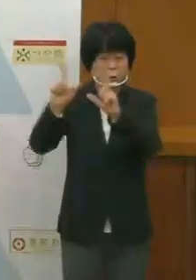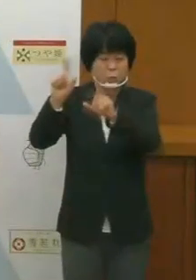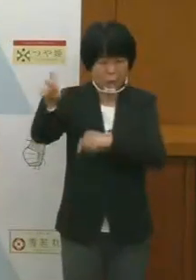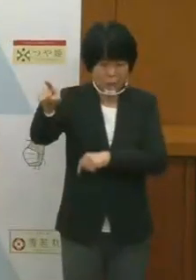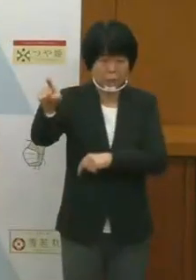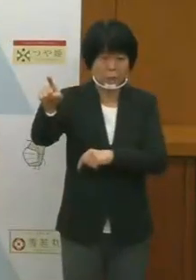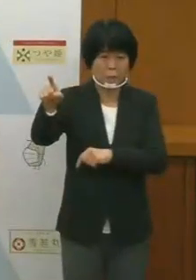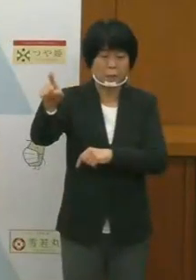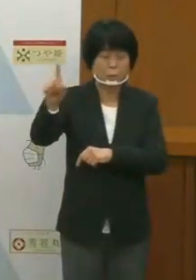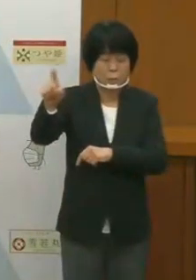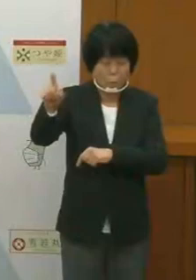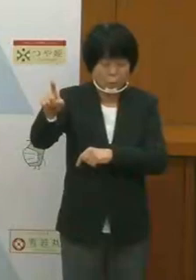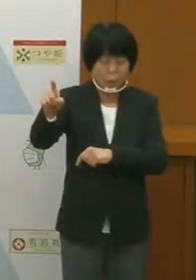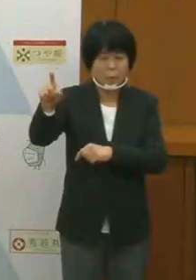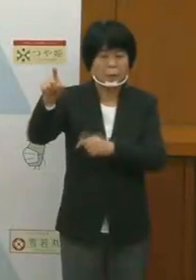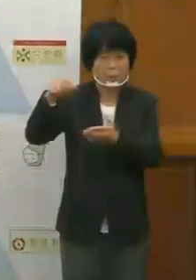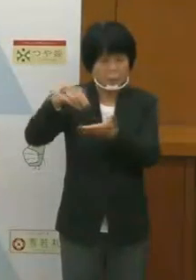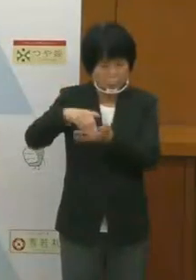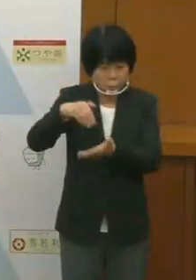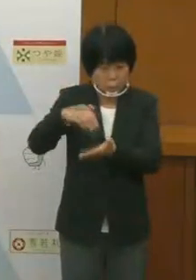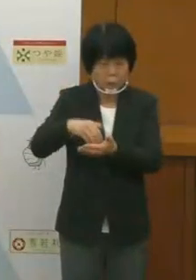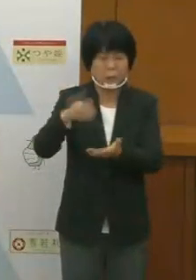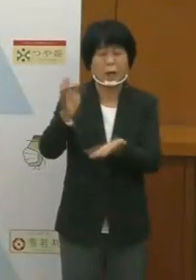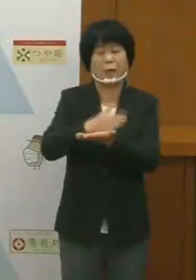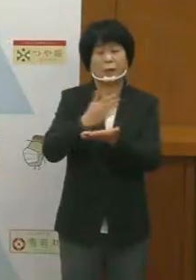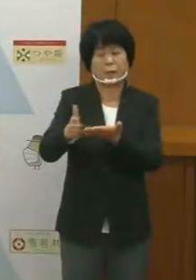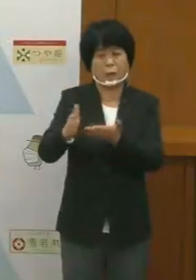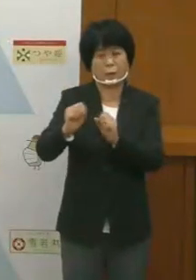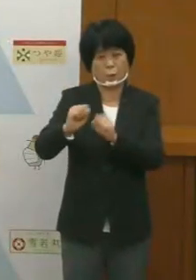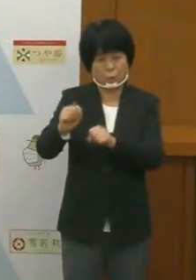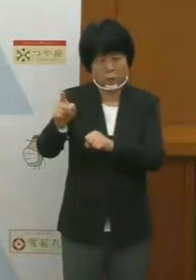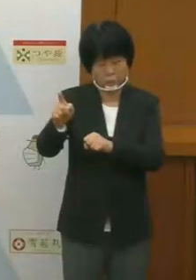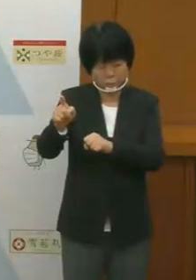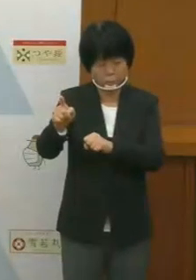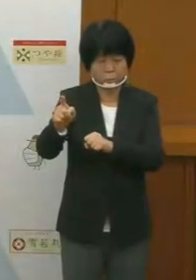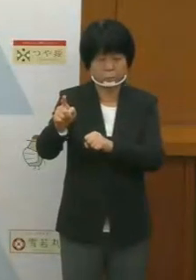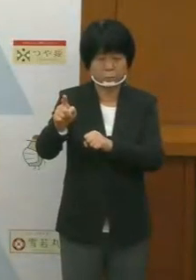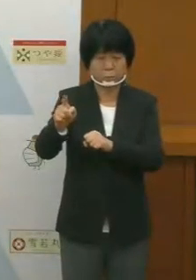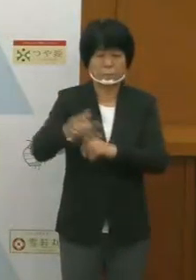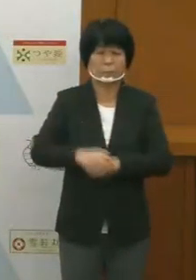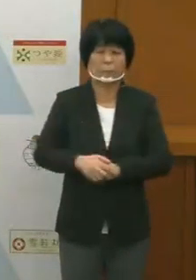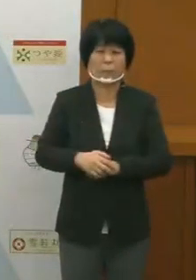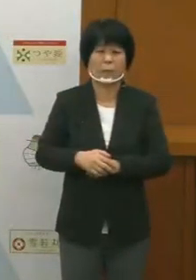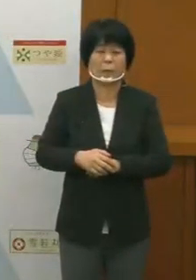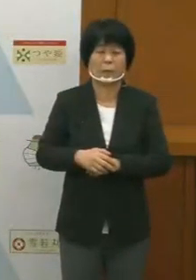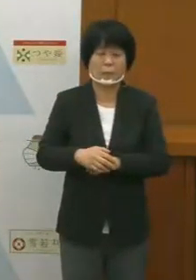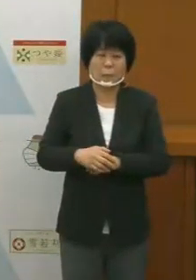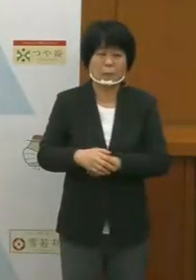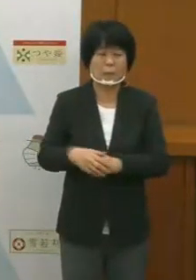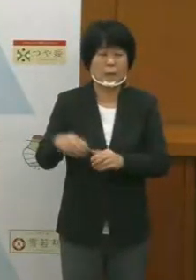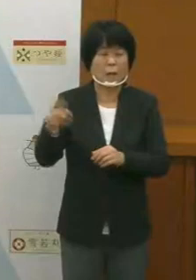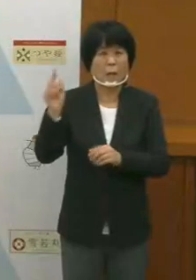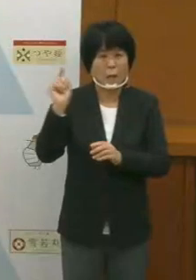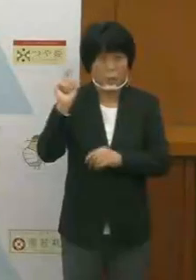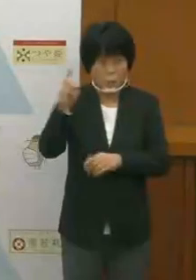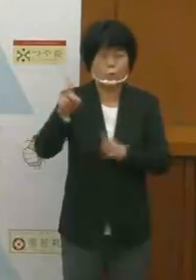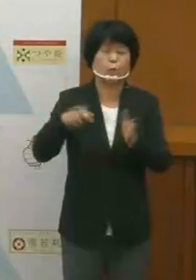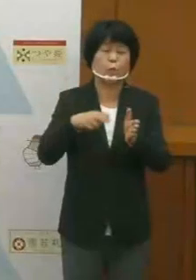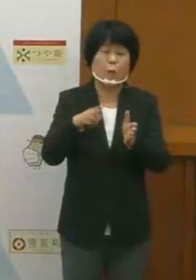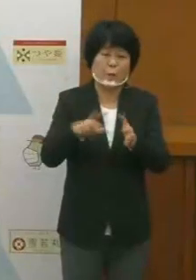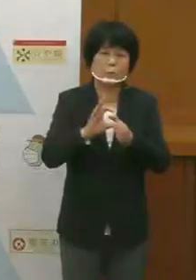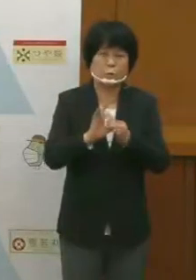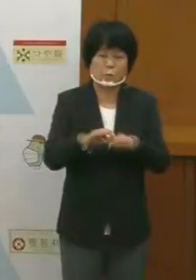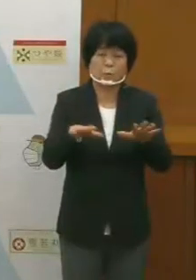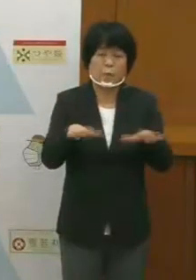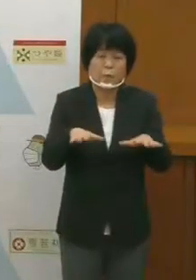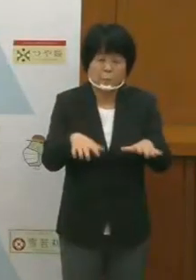省において最終的な判断を行うよう求めること、そして GoTo トラベルについては現